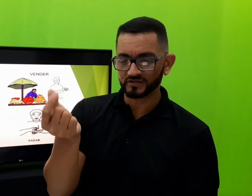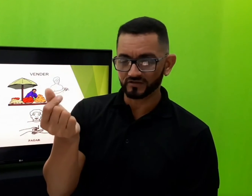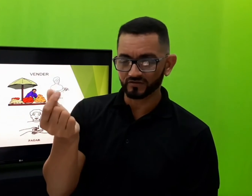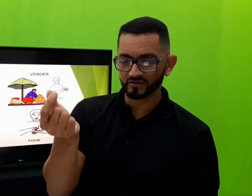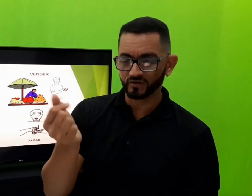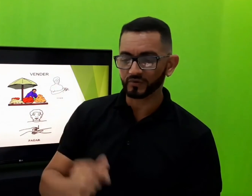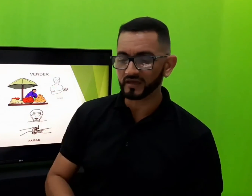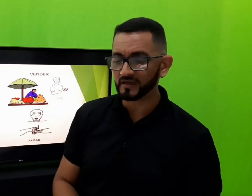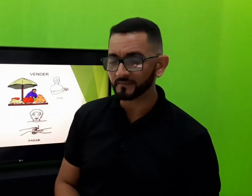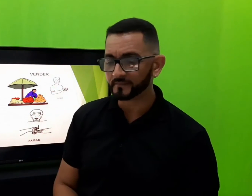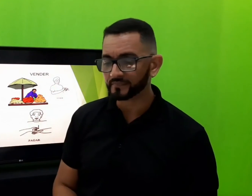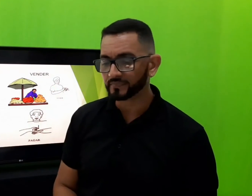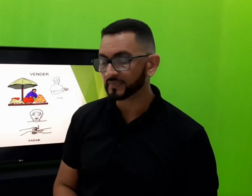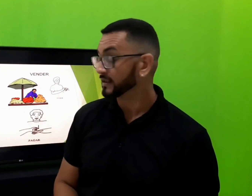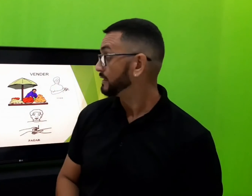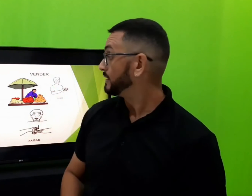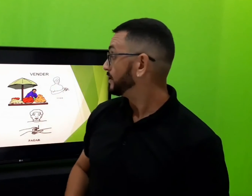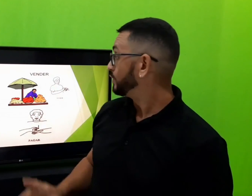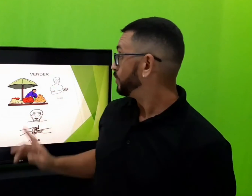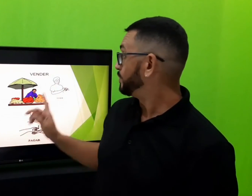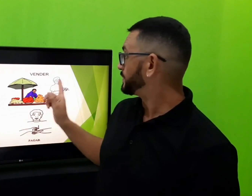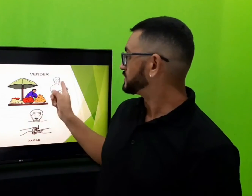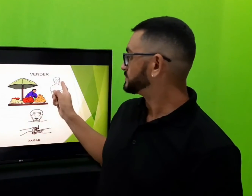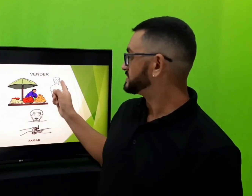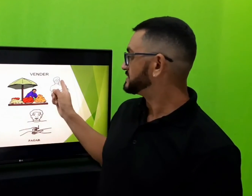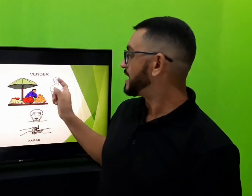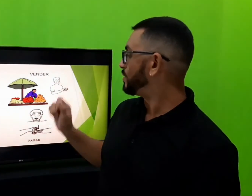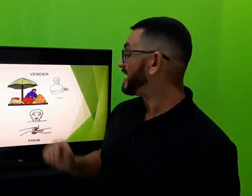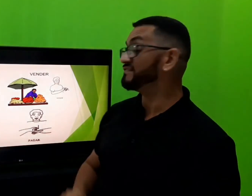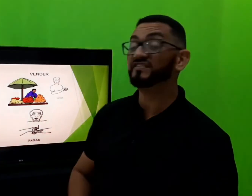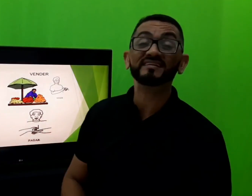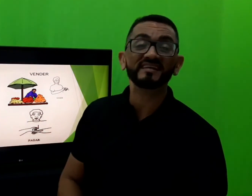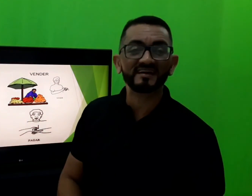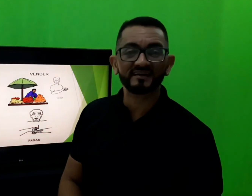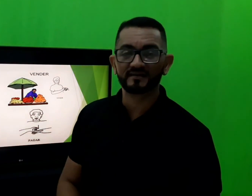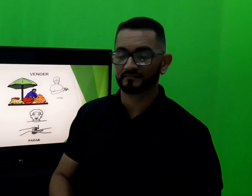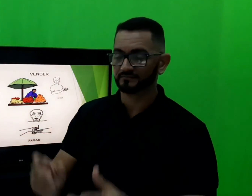dinheiro, ok? O próximo sinal é vender.